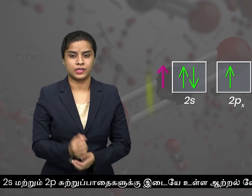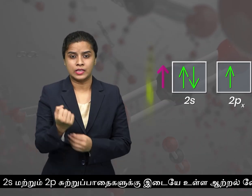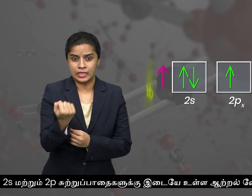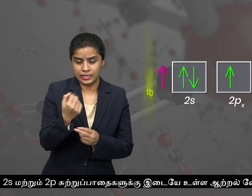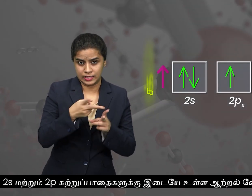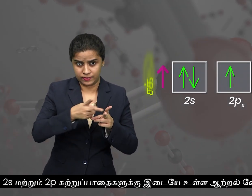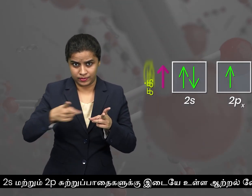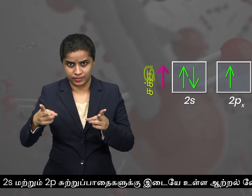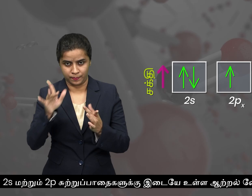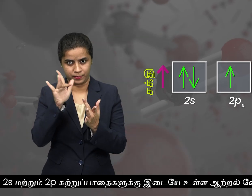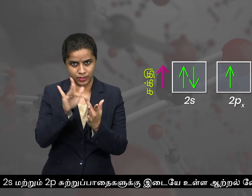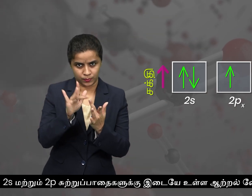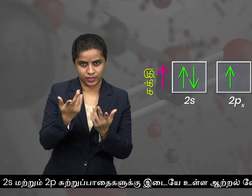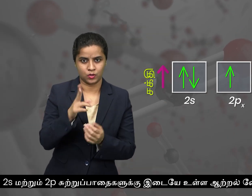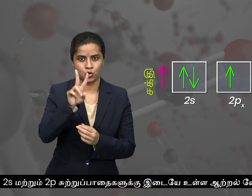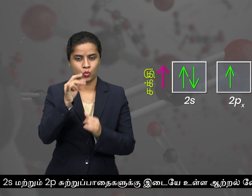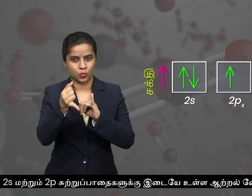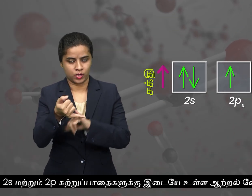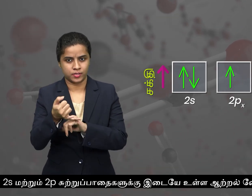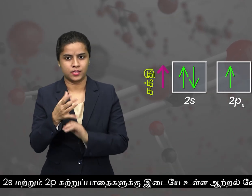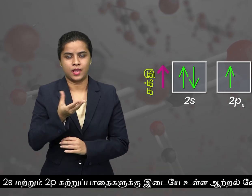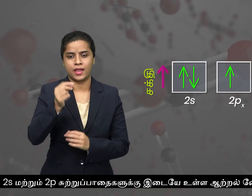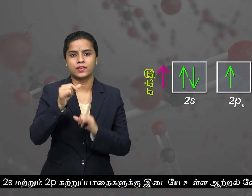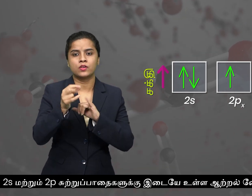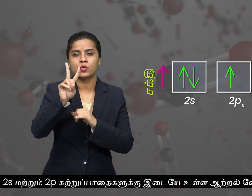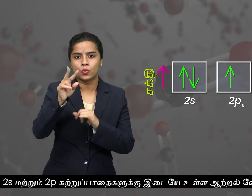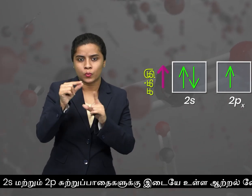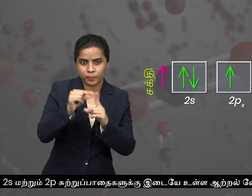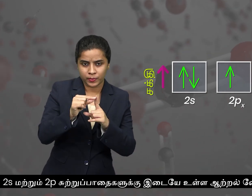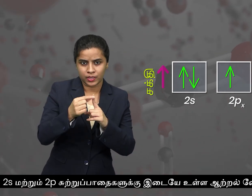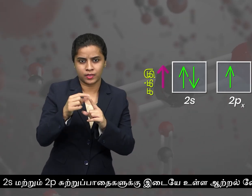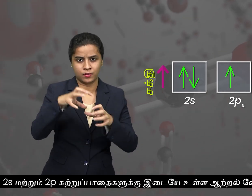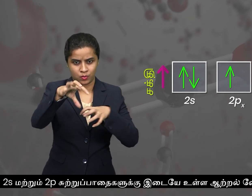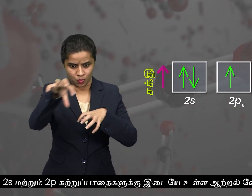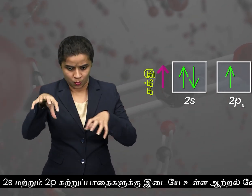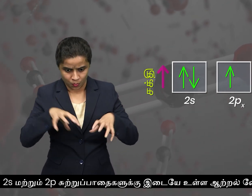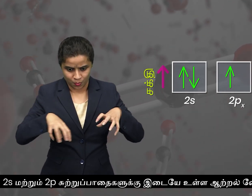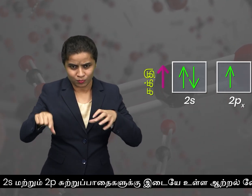2s மற்றும் 2p சுற்றுப்பாதைகளுக்கு இடையே உள்ள ஆற்றல் வேறுபாடு மிகவும் சிறியது.